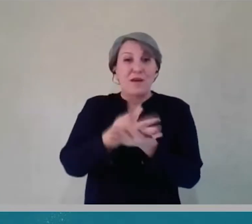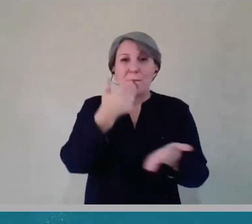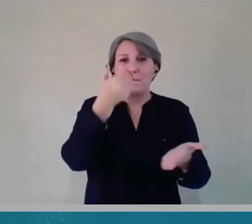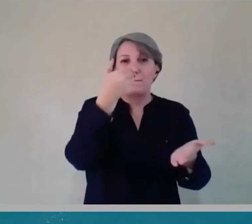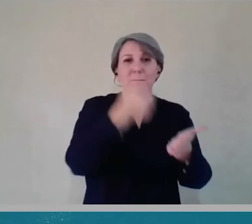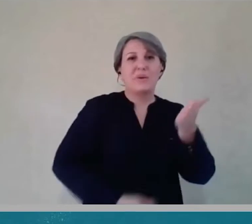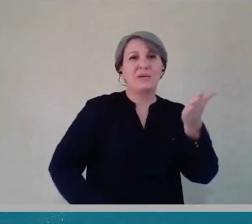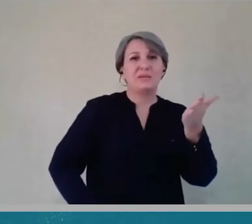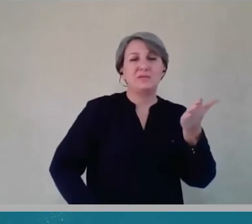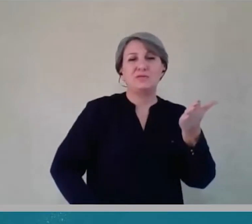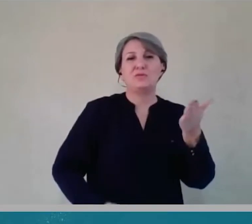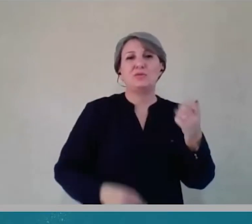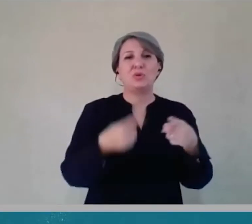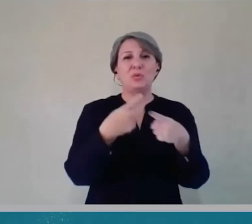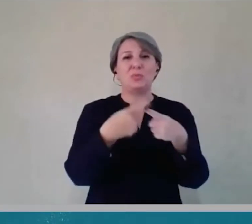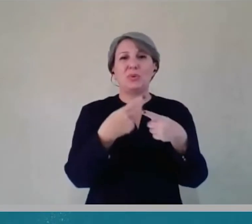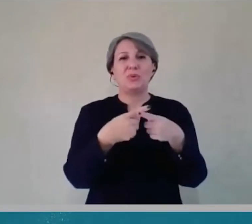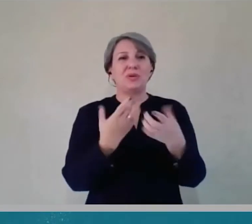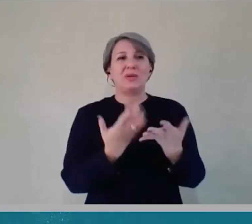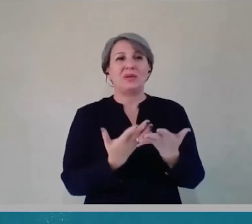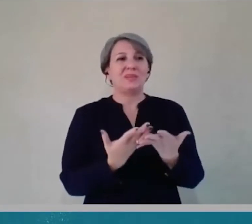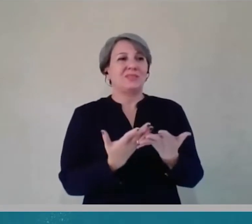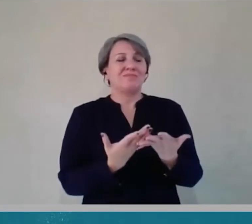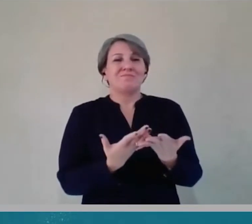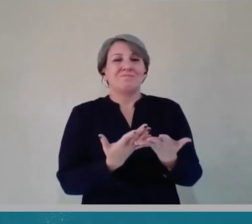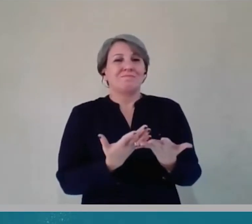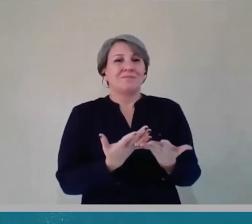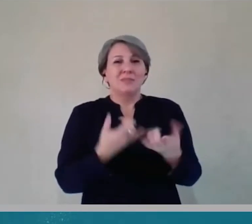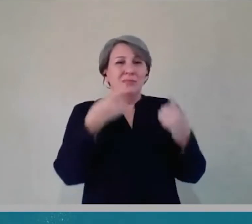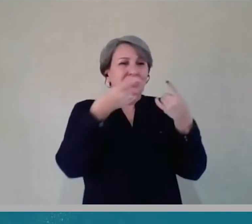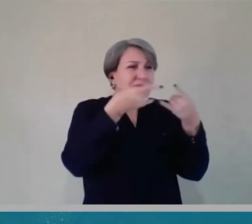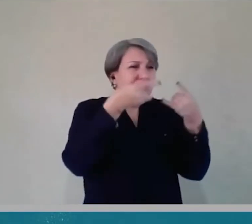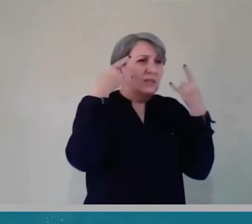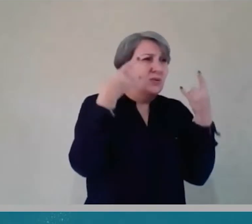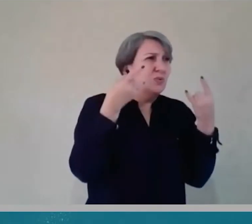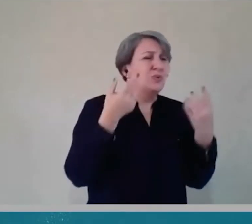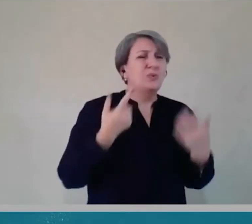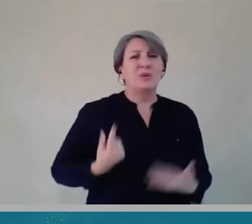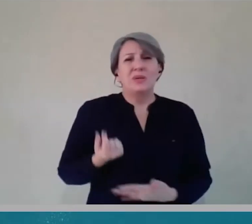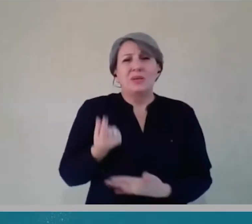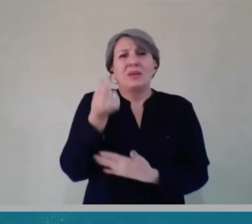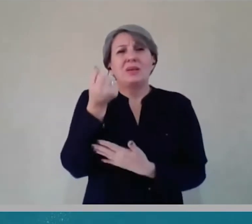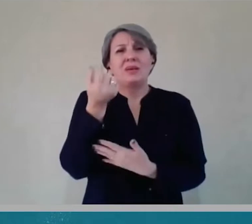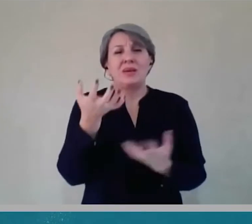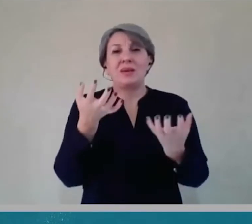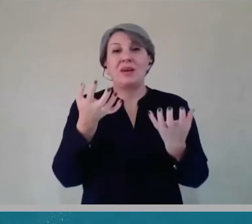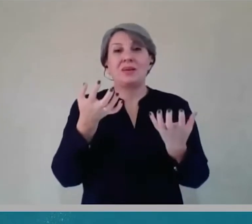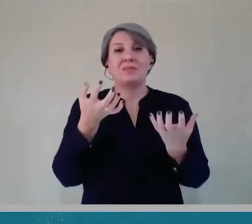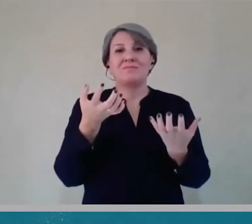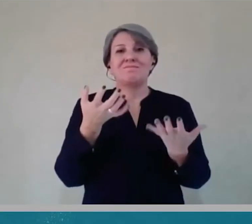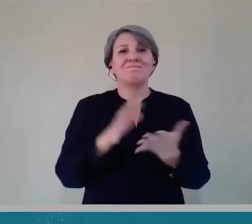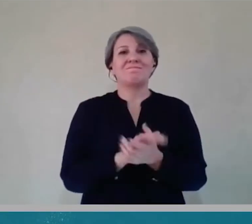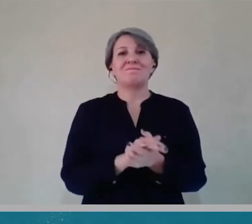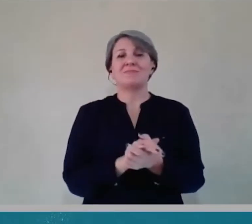com muitas dores. 1 Pedro 4:3.